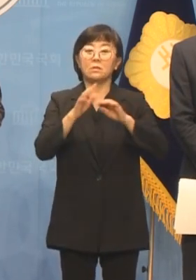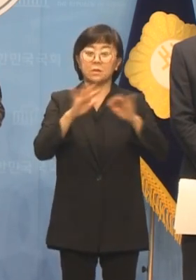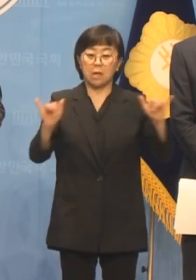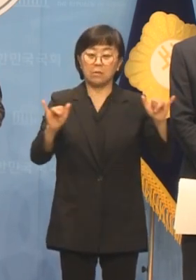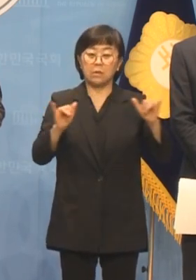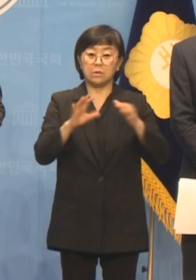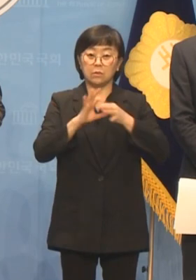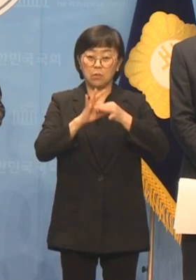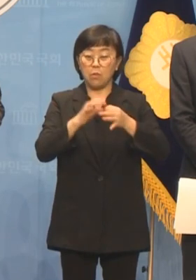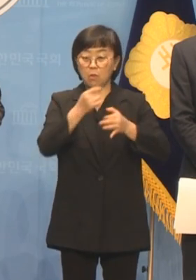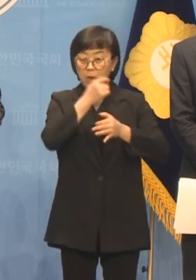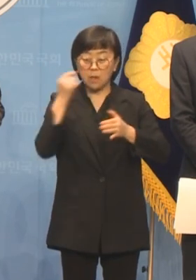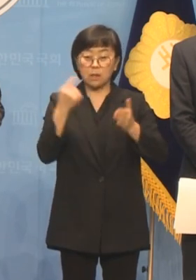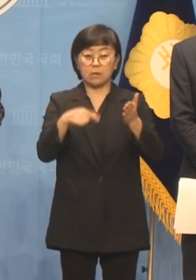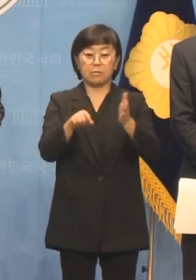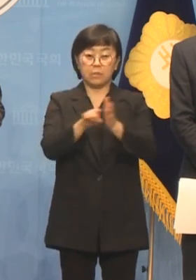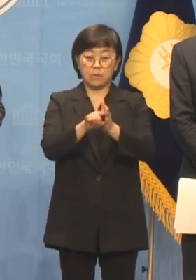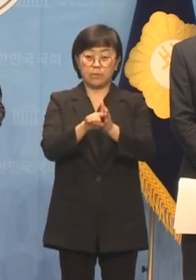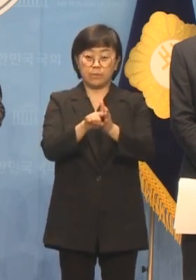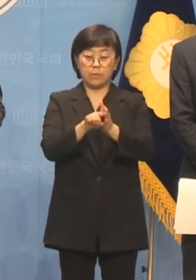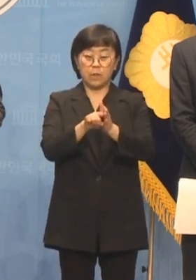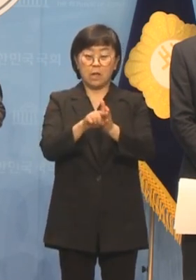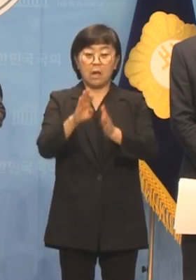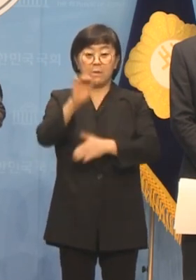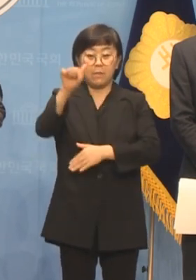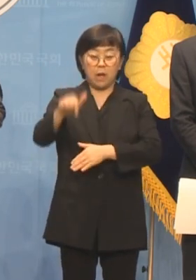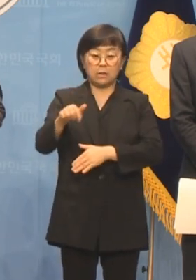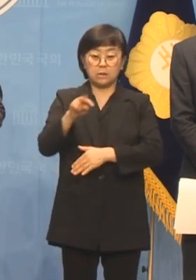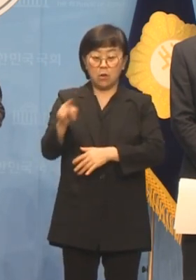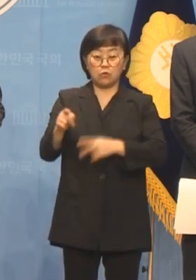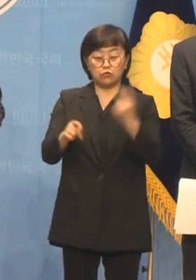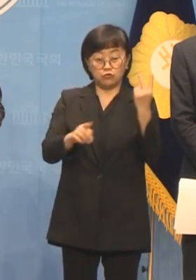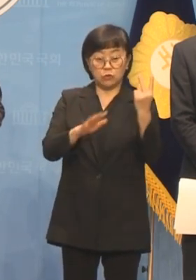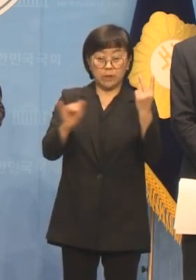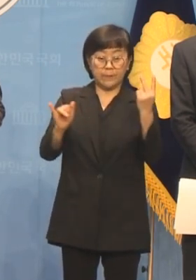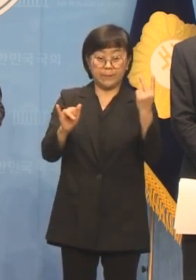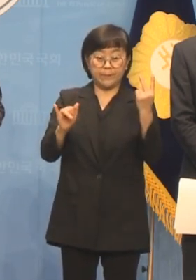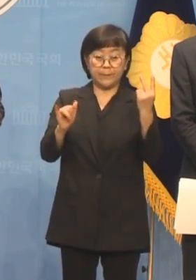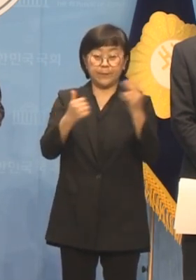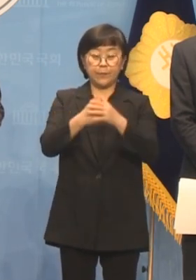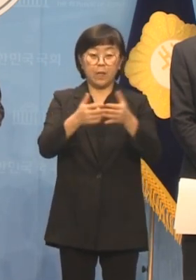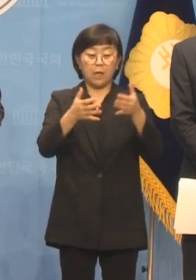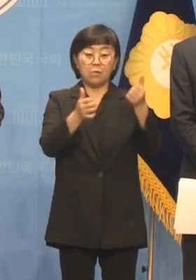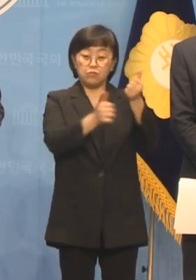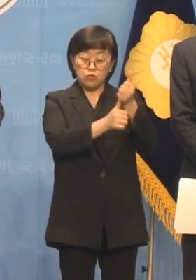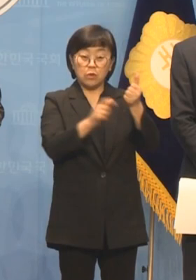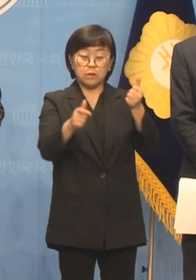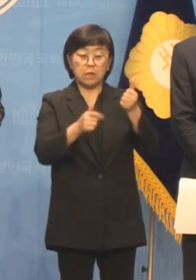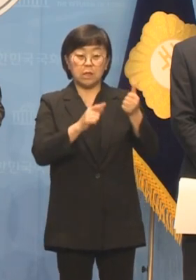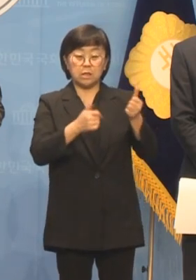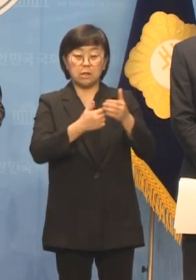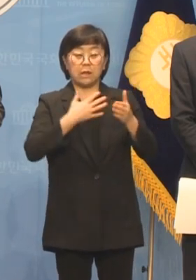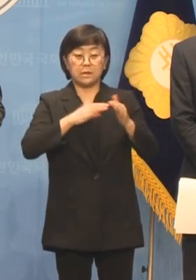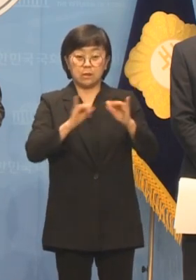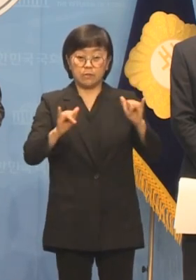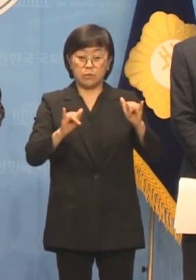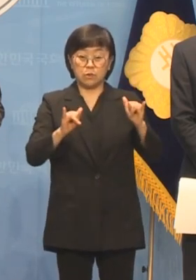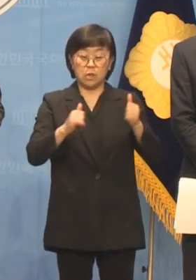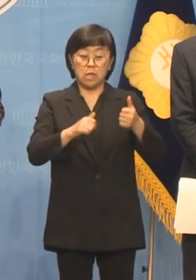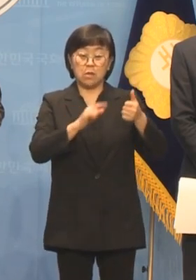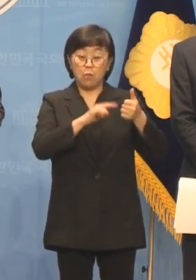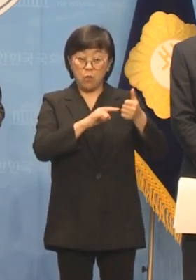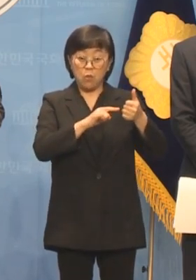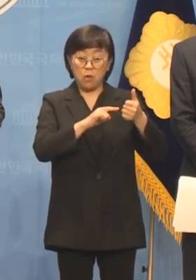통해 확인해 보기로 하였고 박모 씨 및 서모 씨는 이에 따라 김용 전 부원장의 지인들로부터 김용